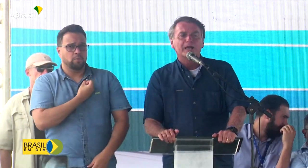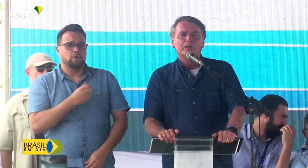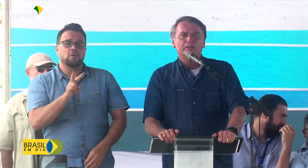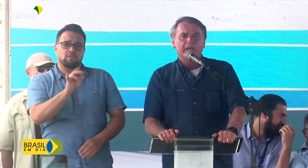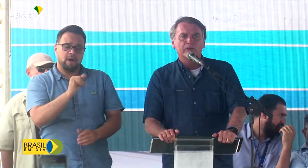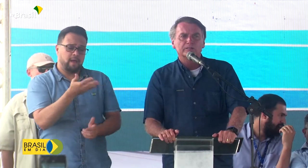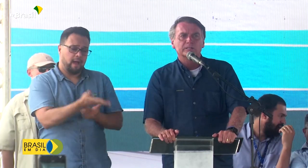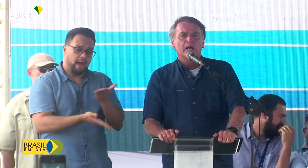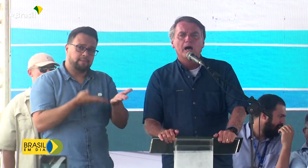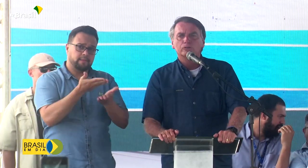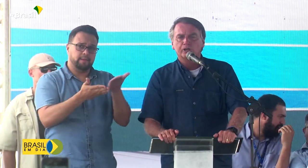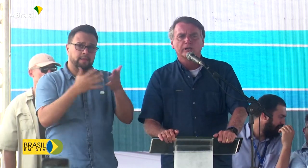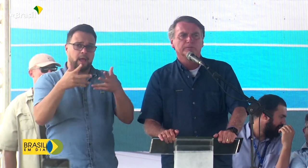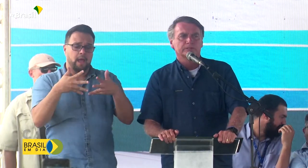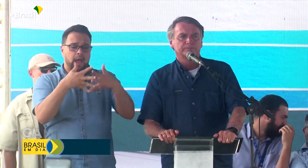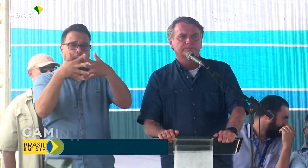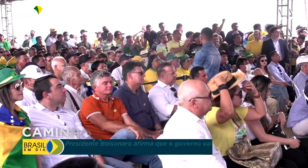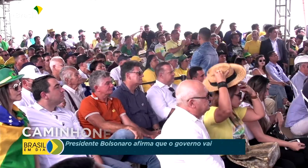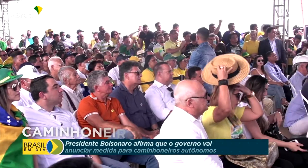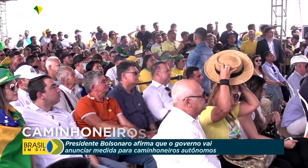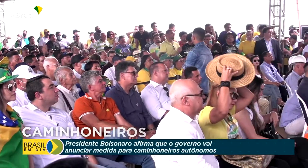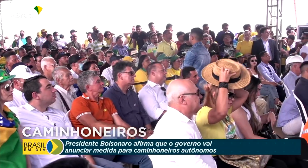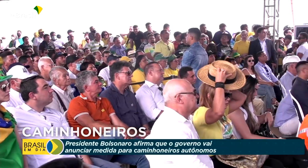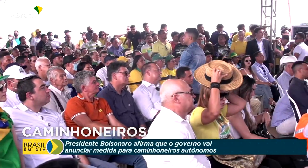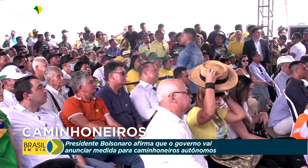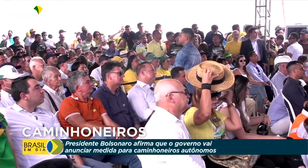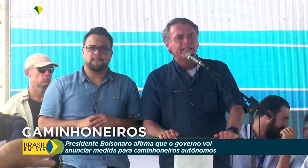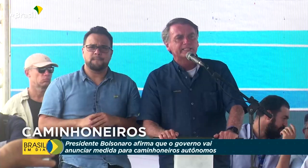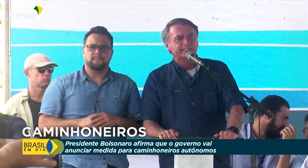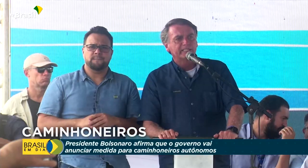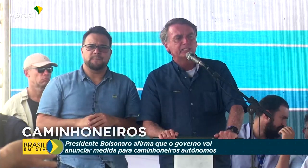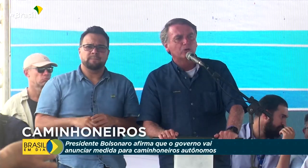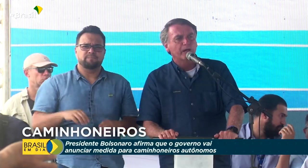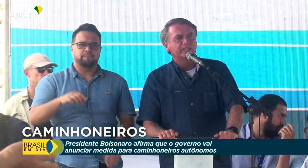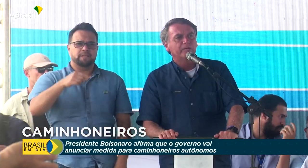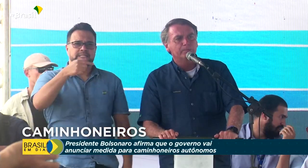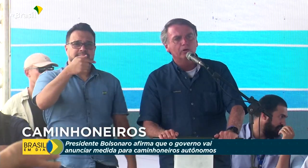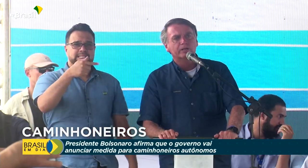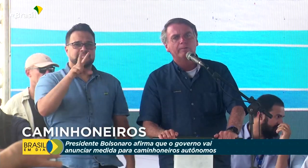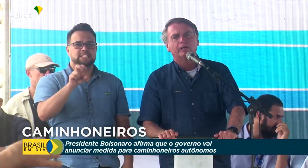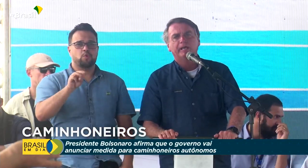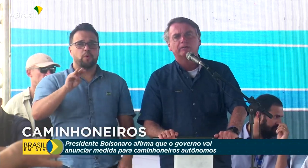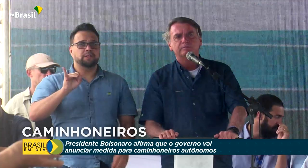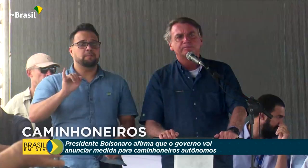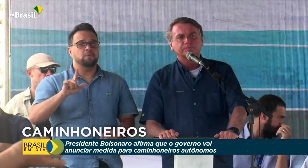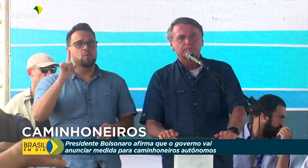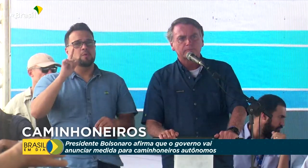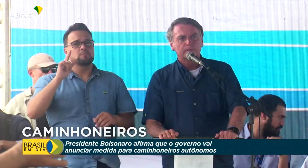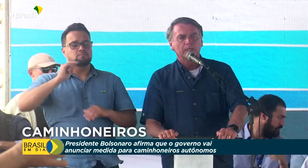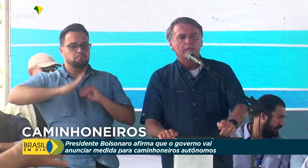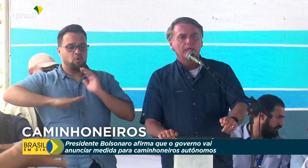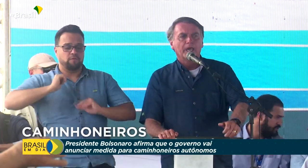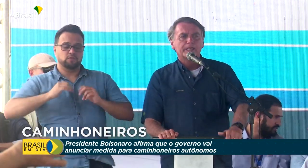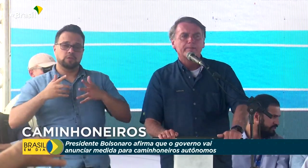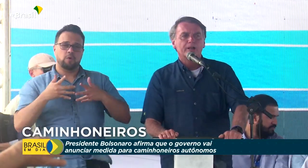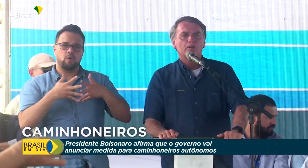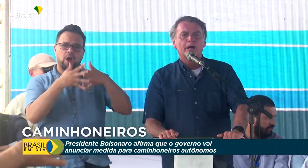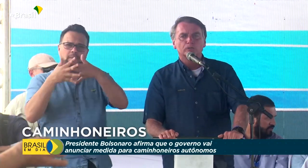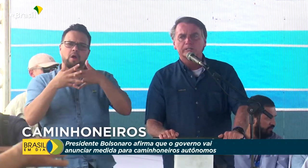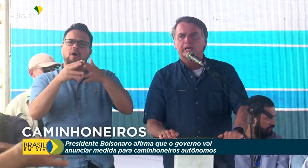aos caminhoneiros autônomos em torno de 750 mil caminhoneiros